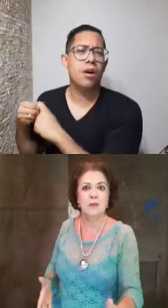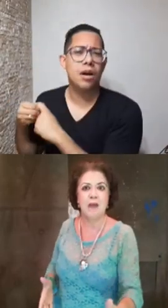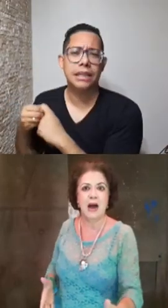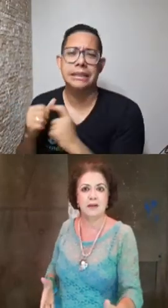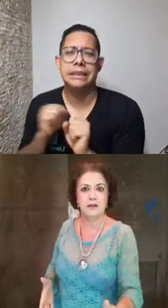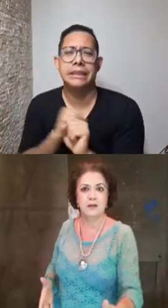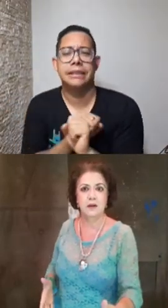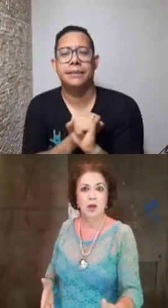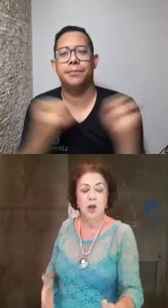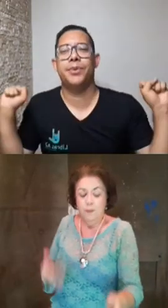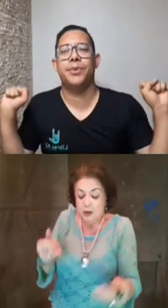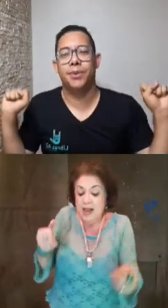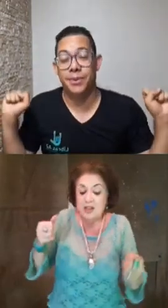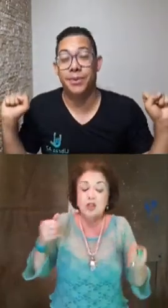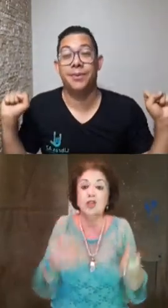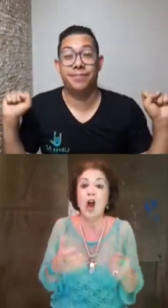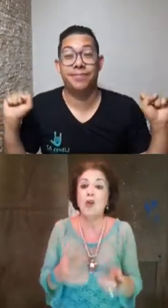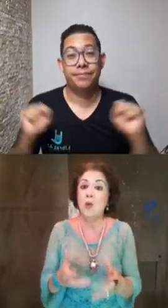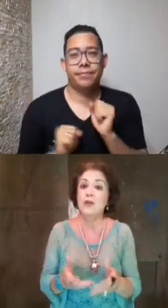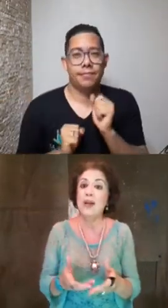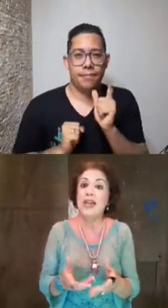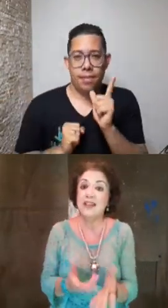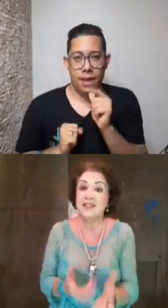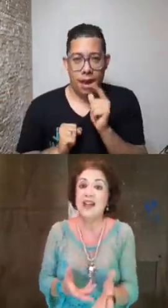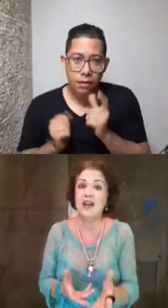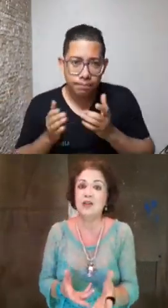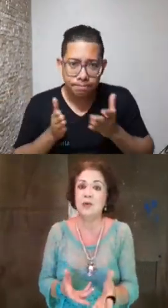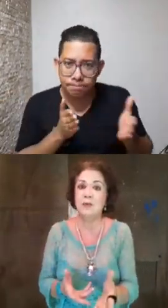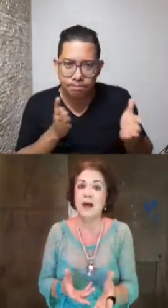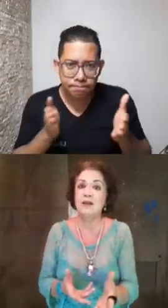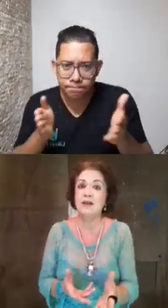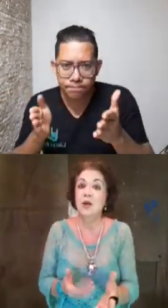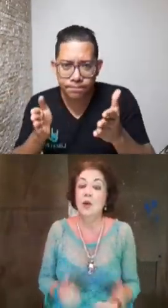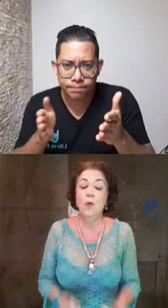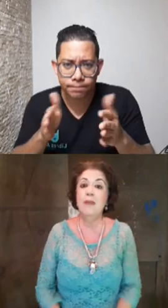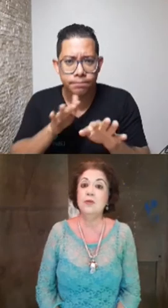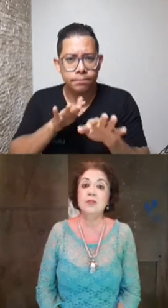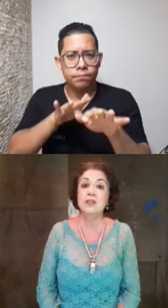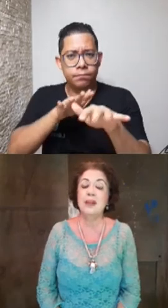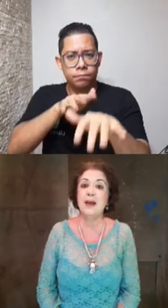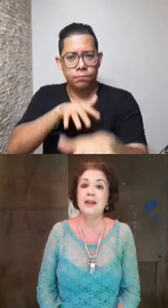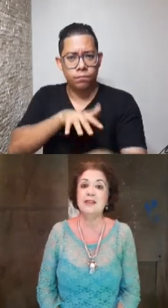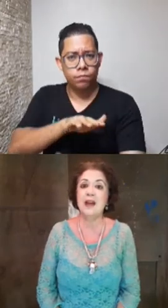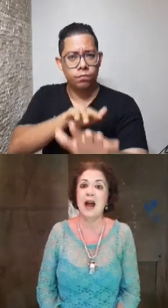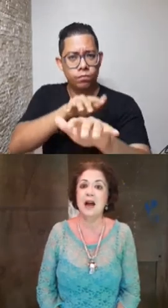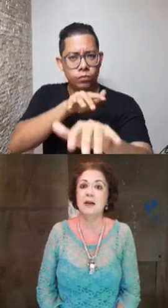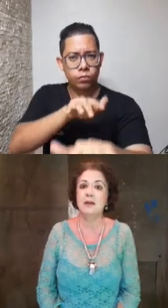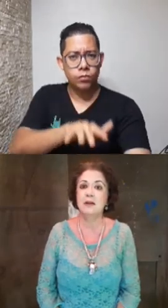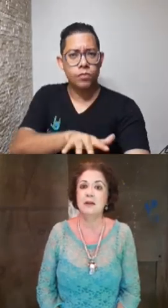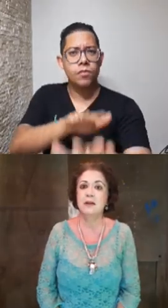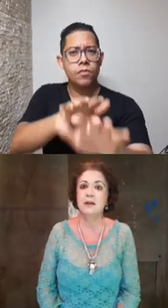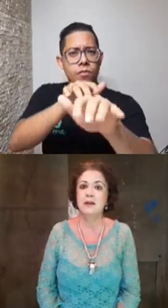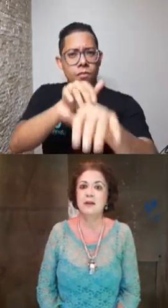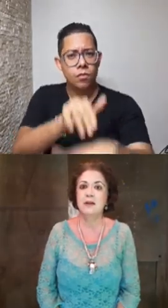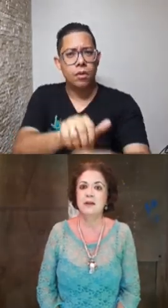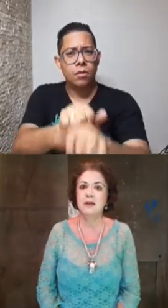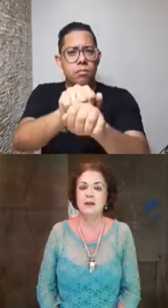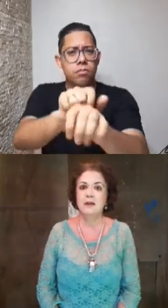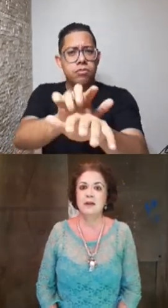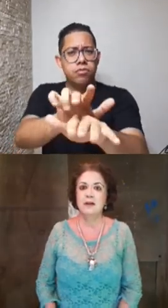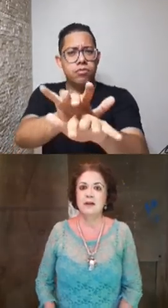no mar. Porque só quando ele entrar no mar, o medo desaparecerá.